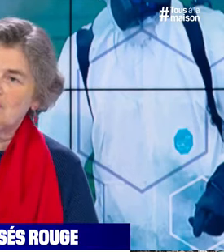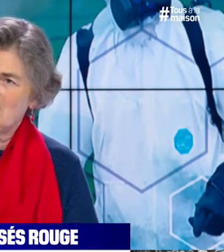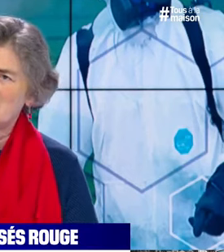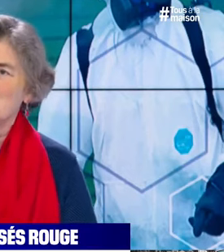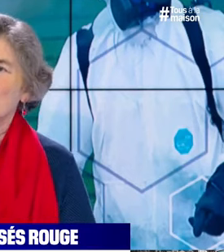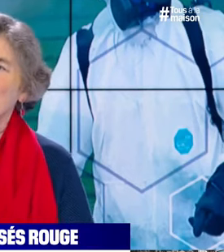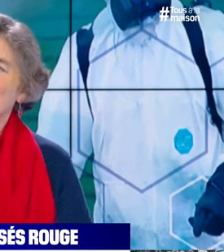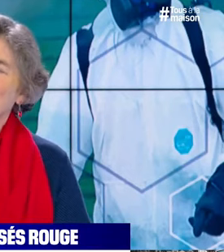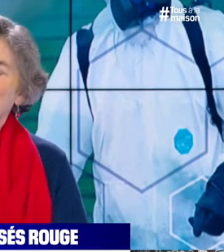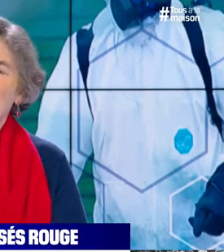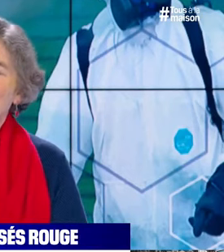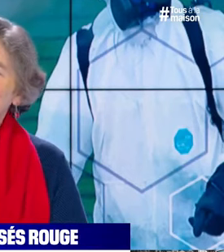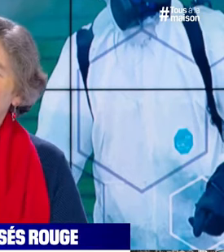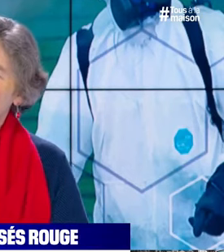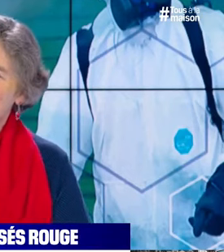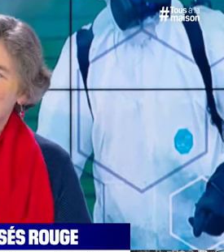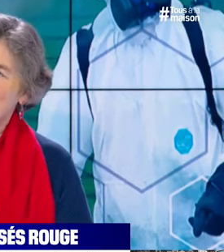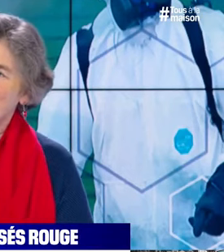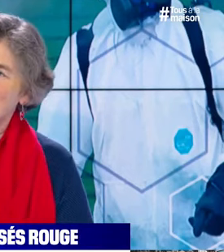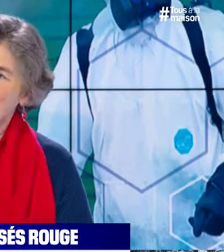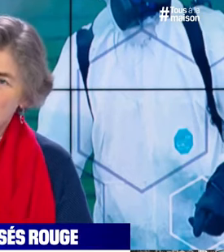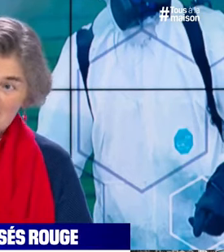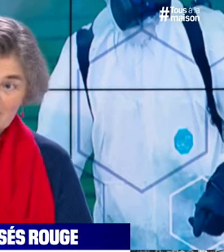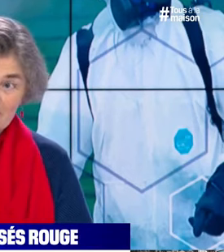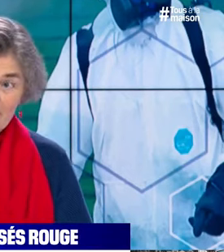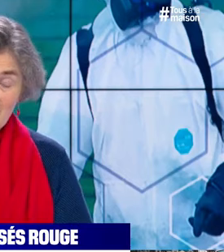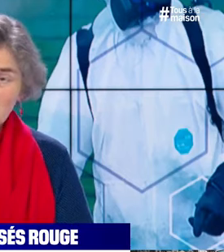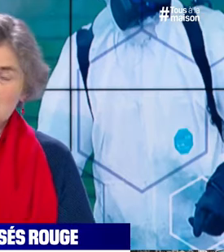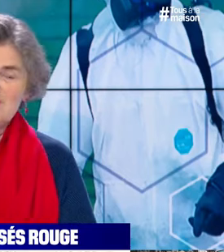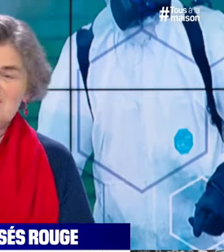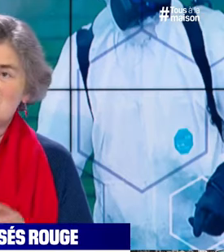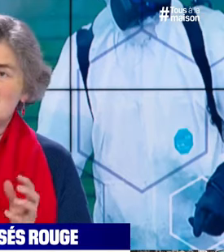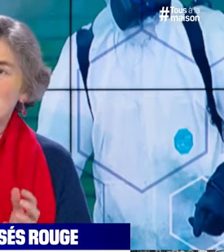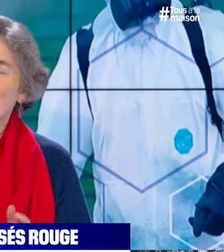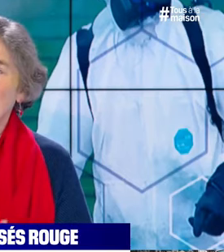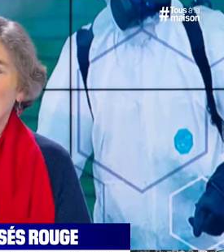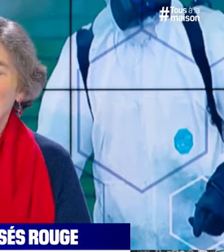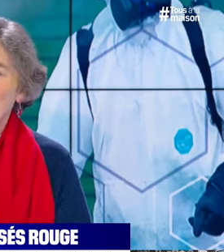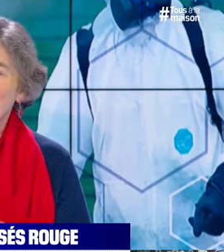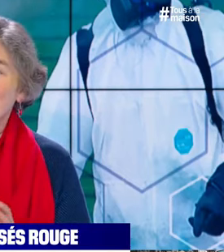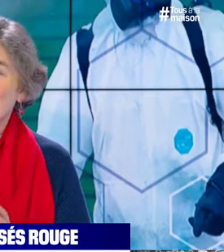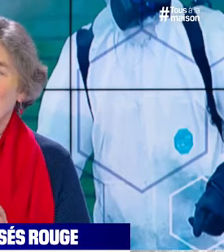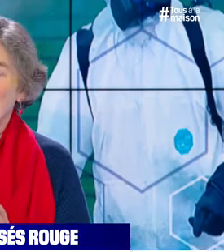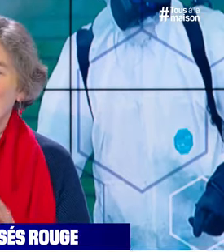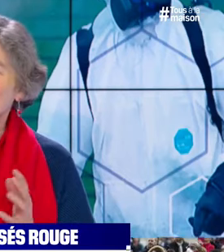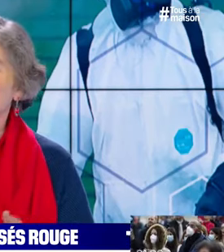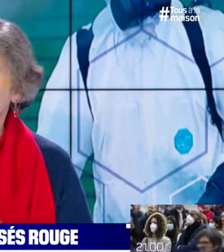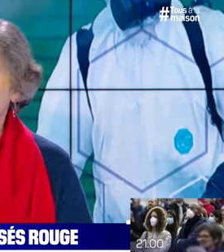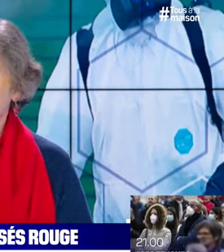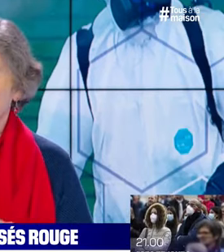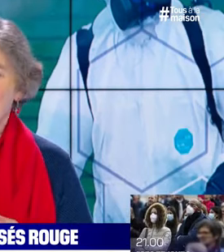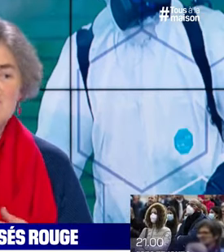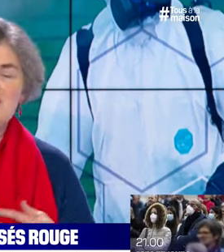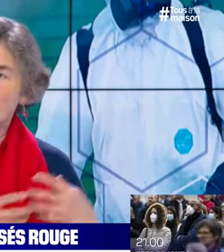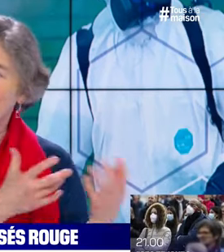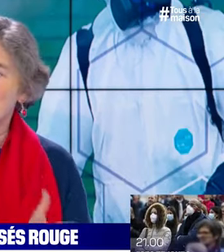touche extrêmement lourdement la partie la plus âgée de la population. Donc je pense que ces éléments-là, il n'y a pas que les médecins